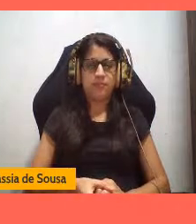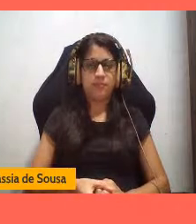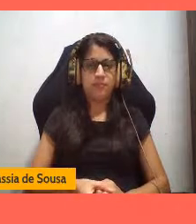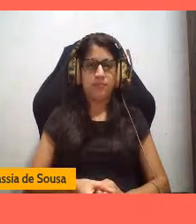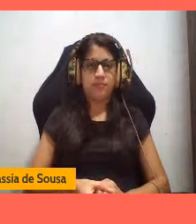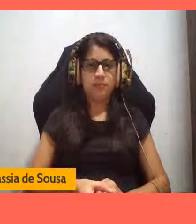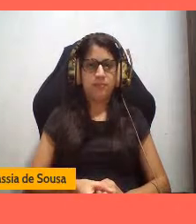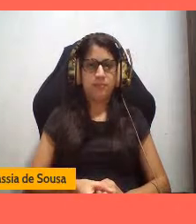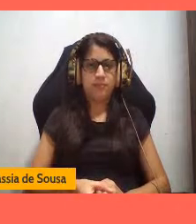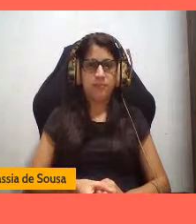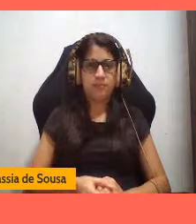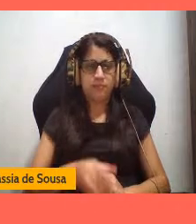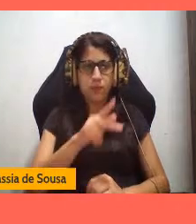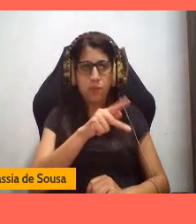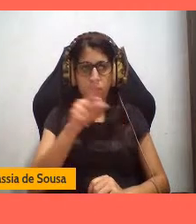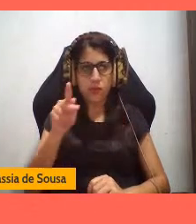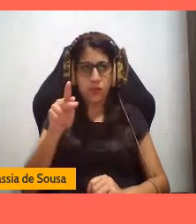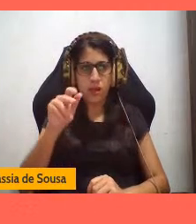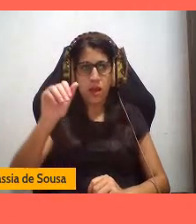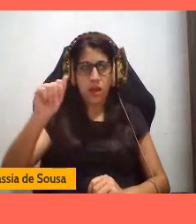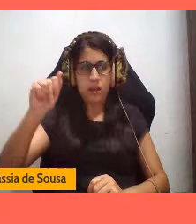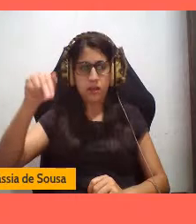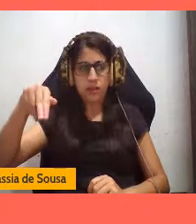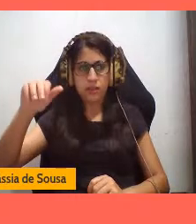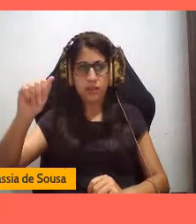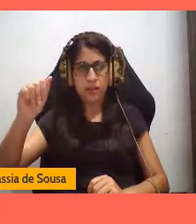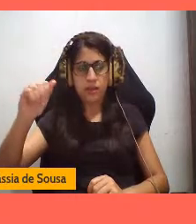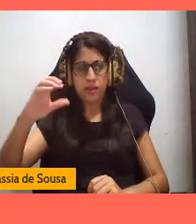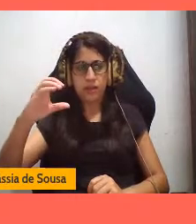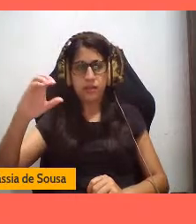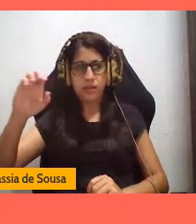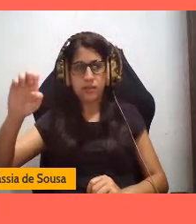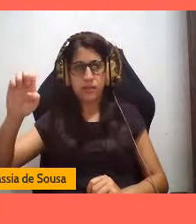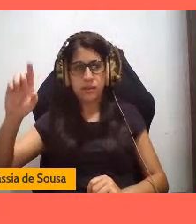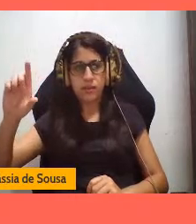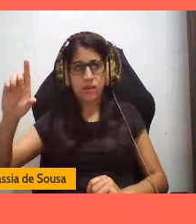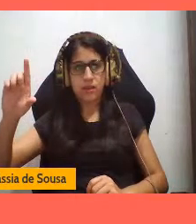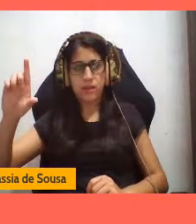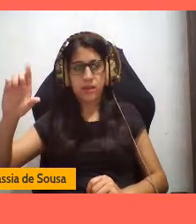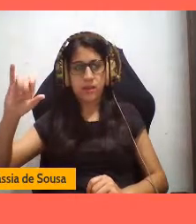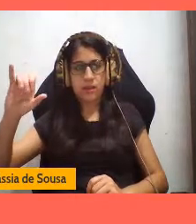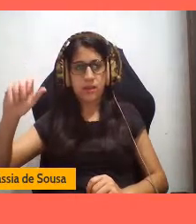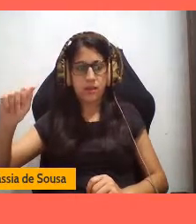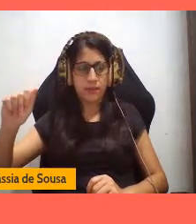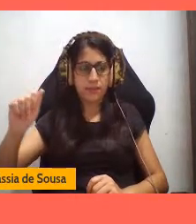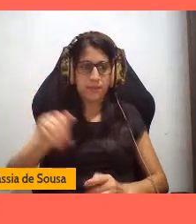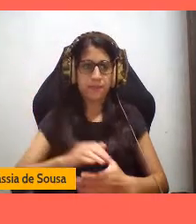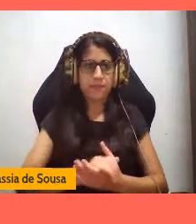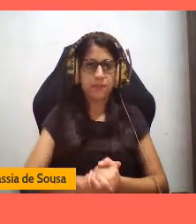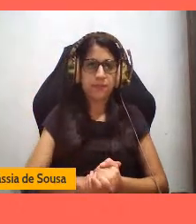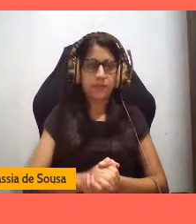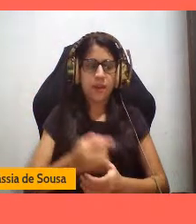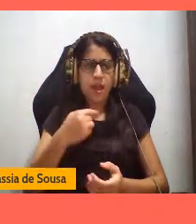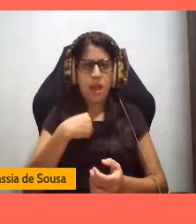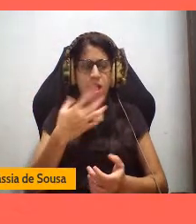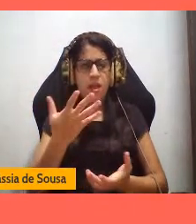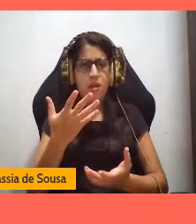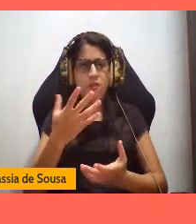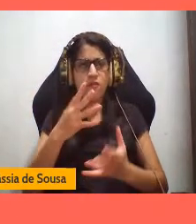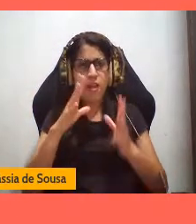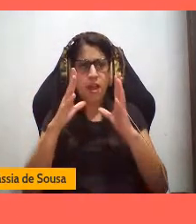Professora Ana Célia. Professora Ana Célia, eu vi em vários lugares. Cada sala que eu entrava, eu via Ana